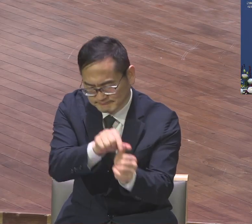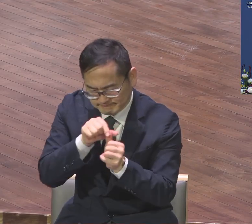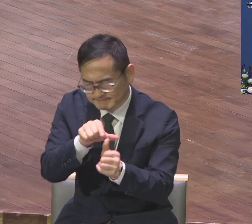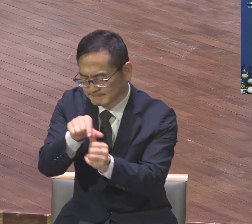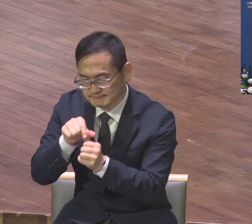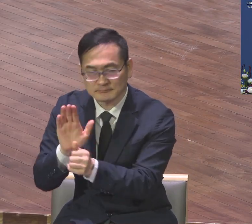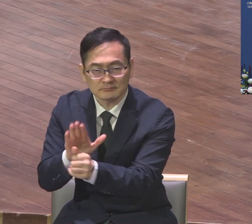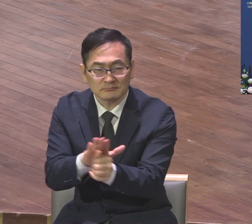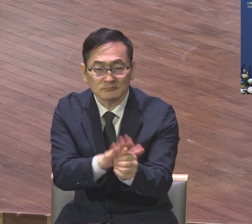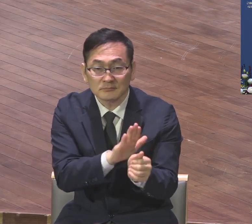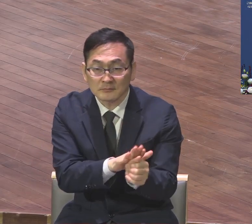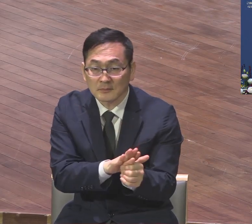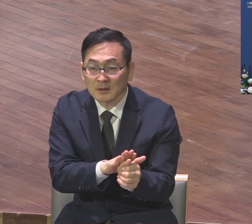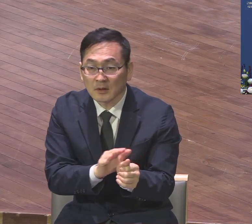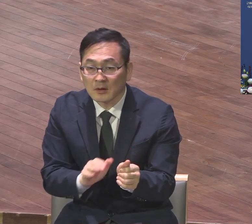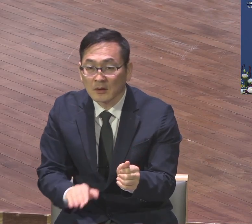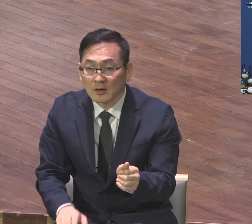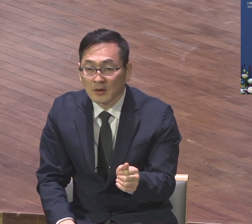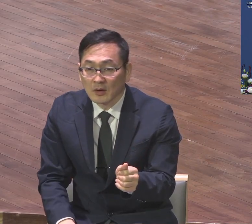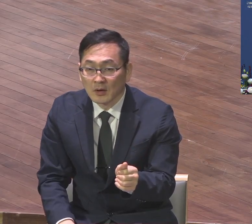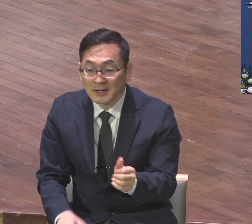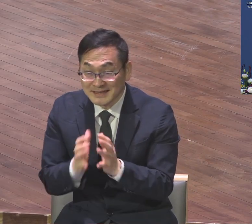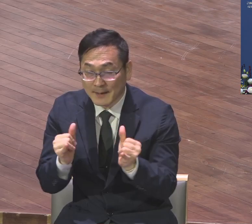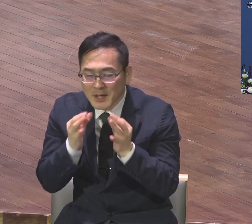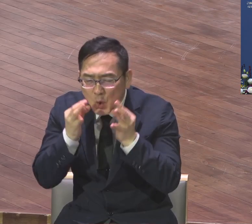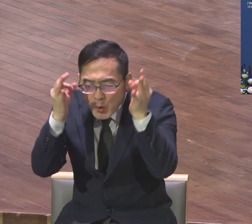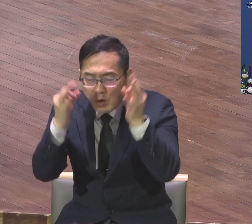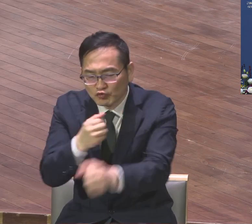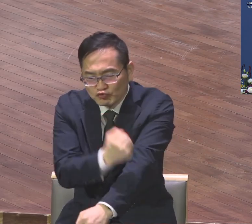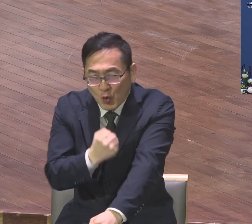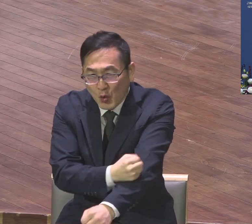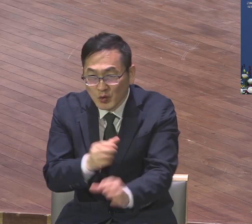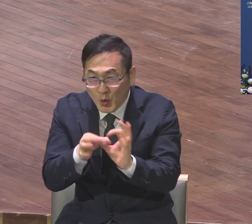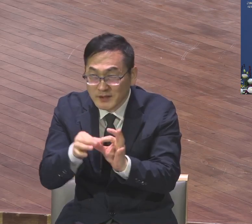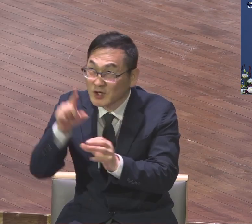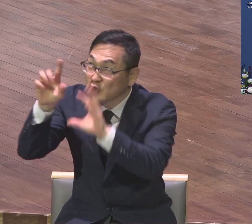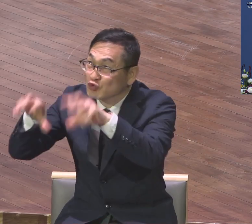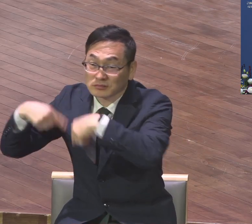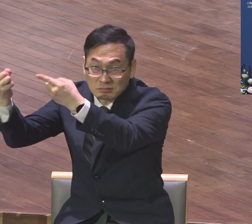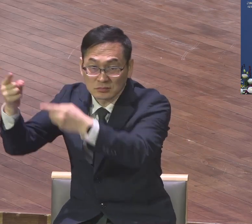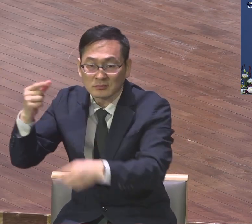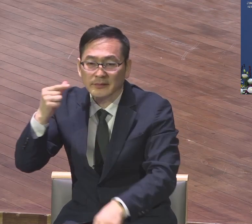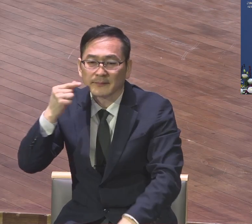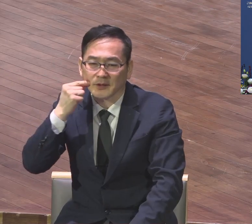어떤 인간의 노력과 수행으로 얻어지는 것이 아니다.